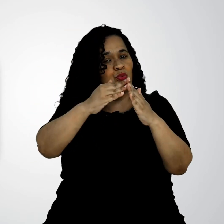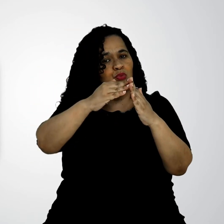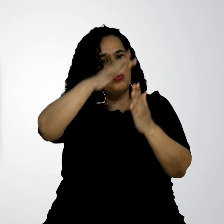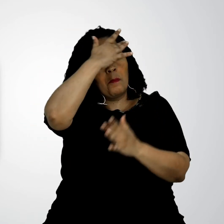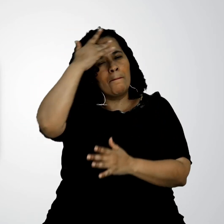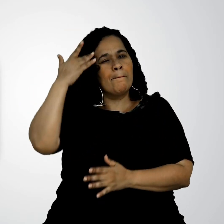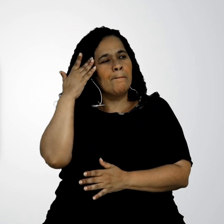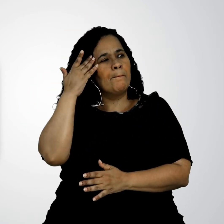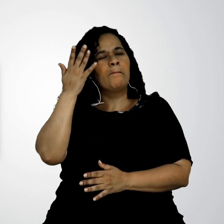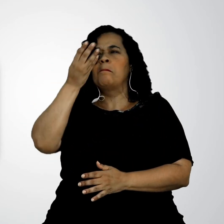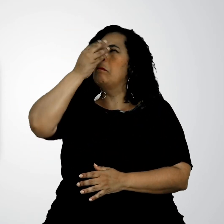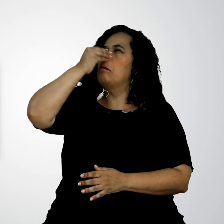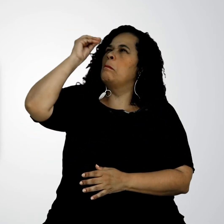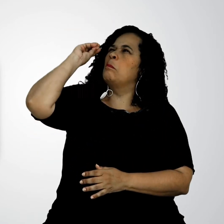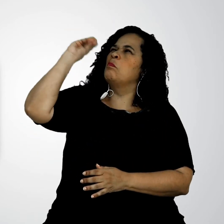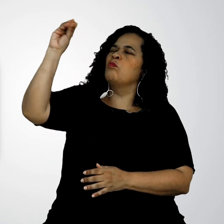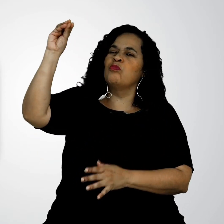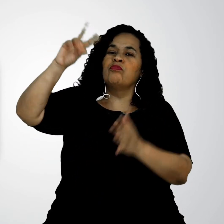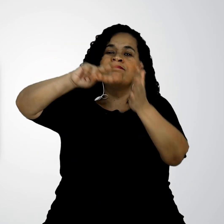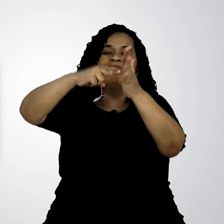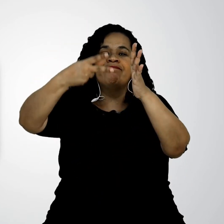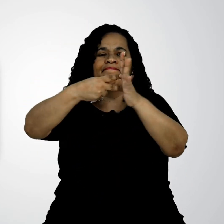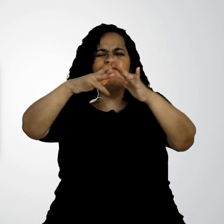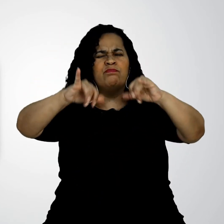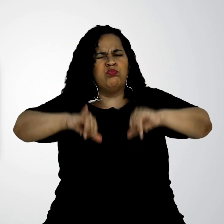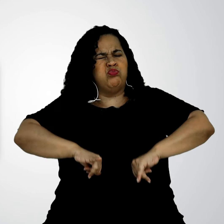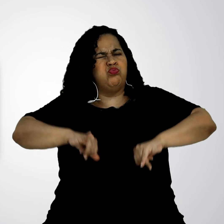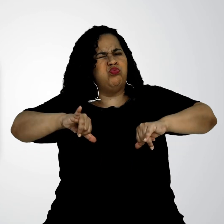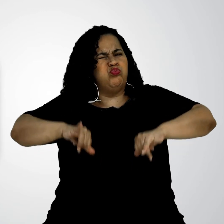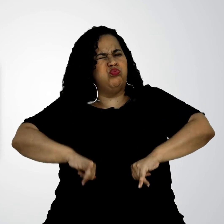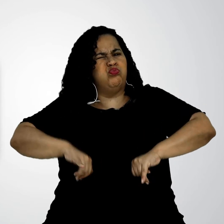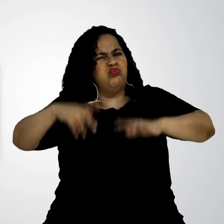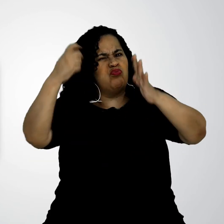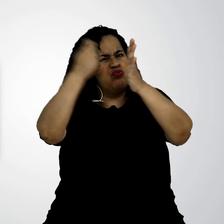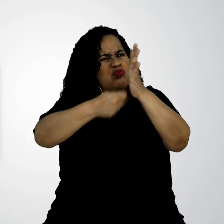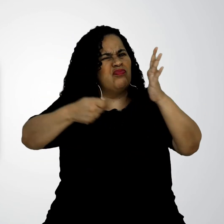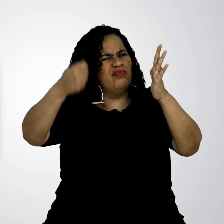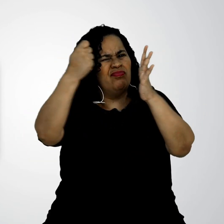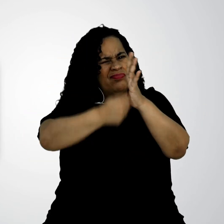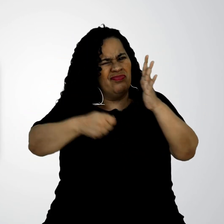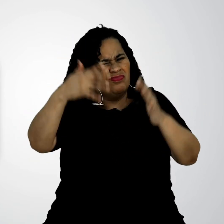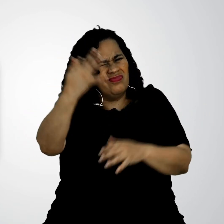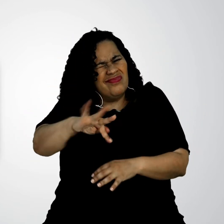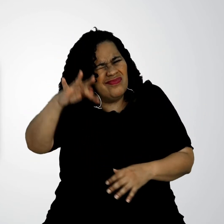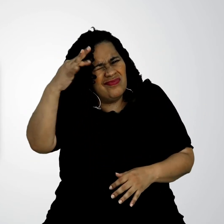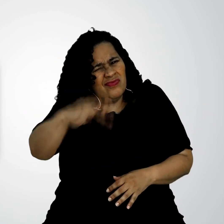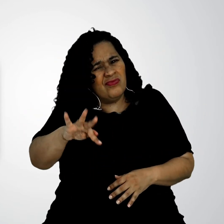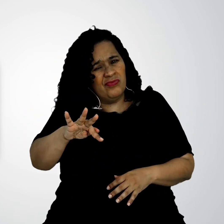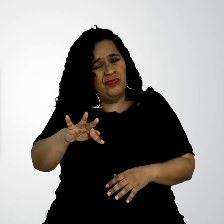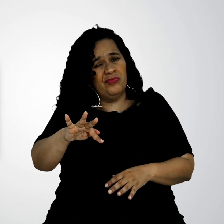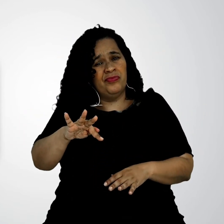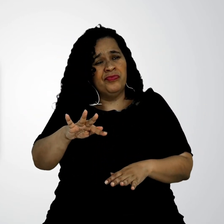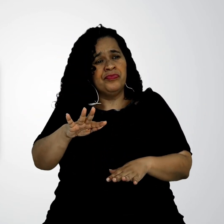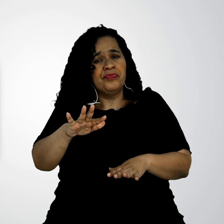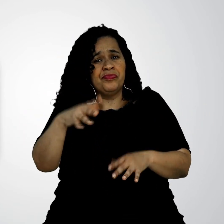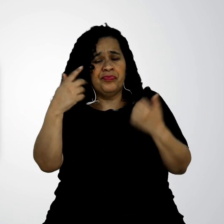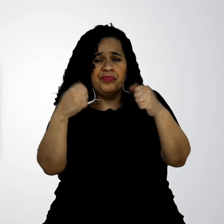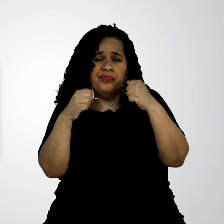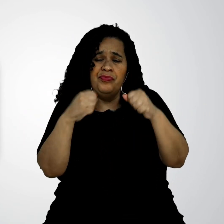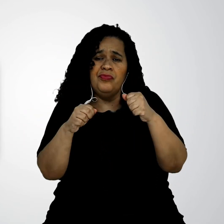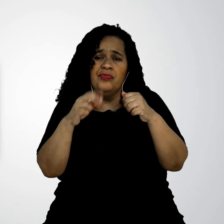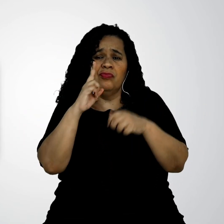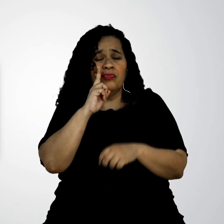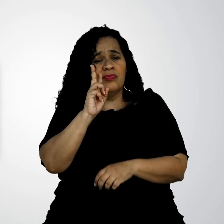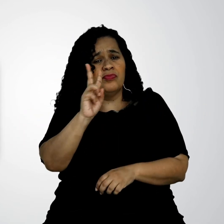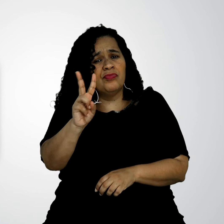a gente sabe que é sofrimento, dor e lutas. E é por isso que a gente tem até que olhar com um olhar de misericórdia em relação à homossexualidade, né? Sim. Porque,